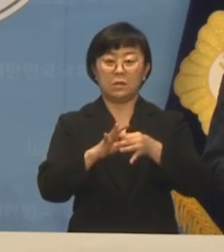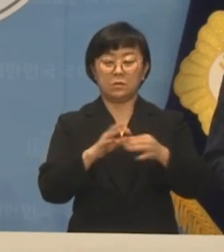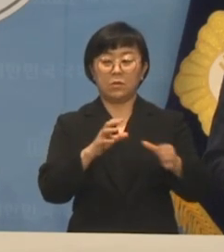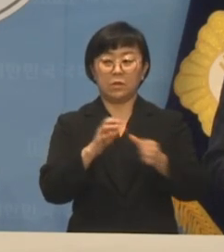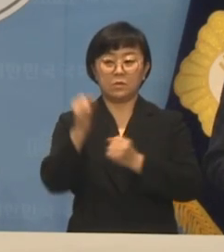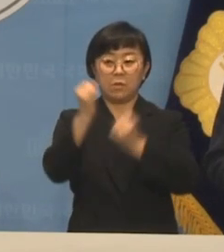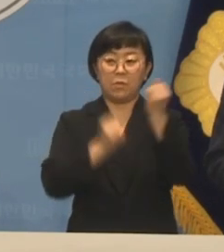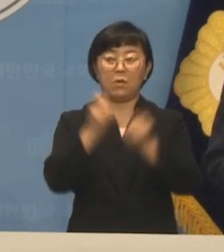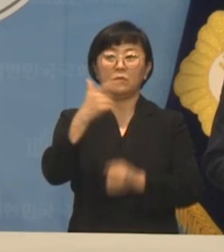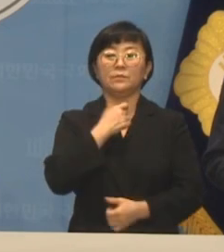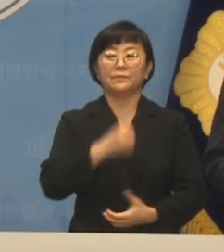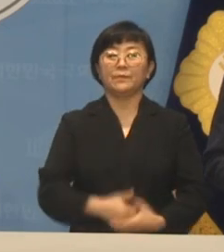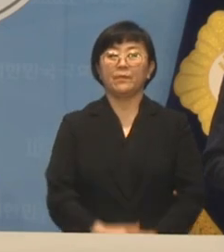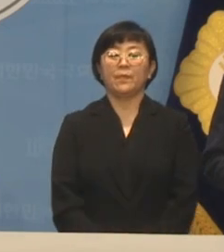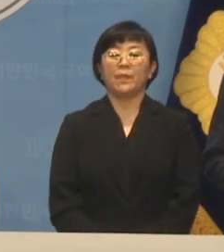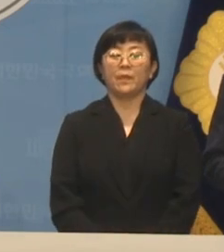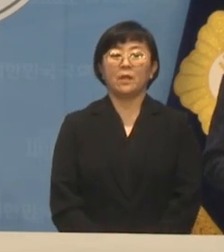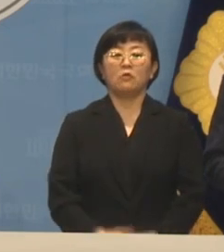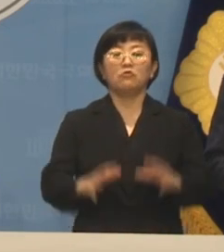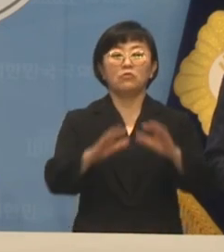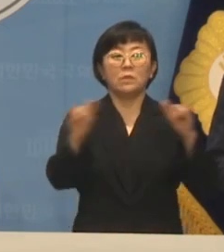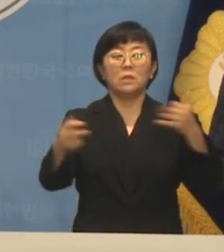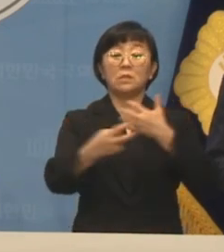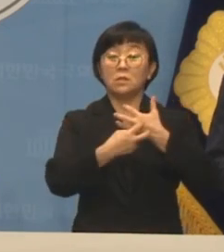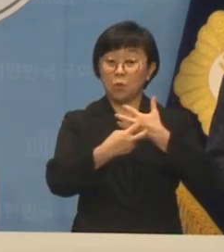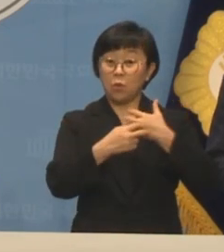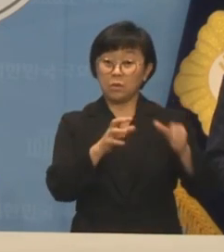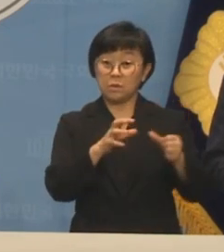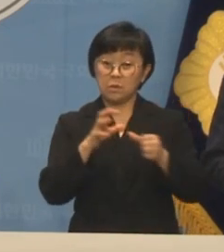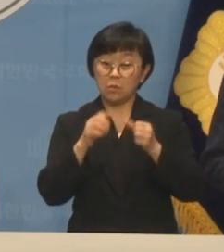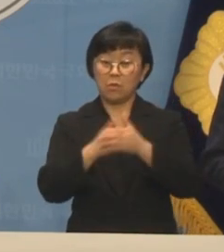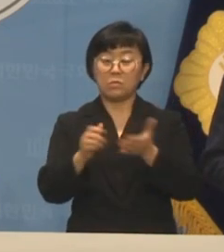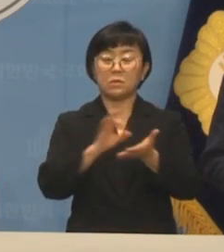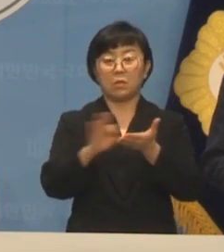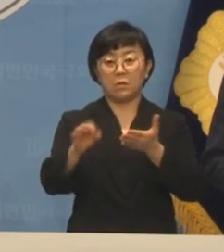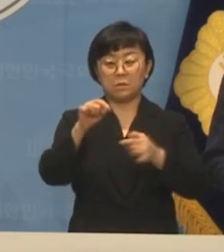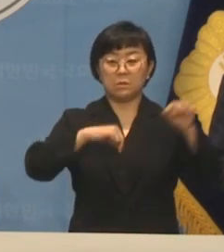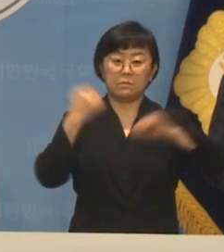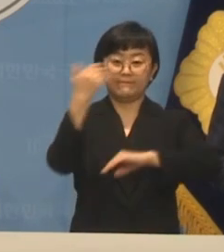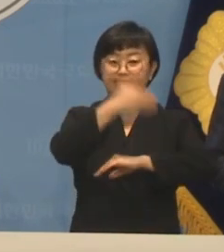말씀 드리겠습니다. 국민의 의료 이용과 밀접한